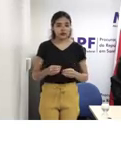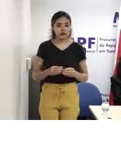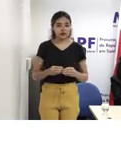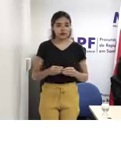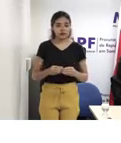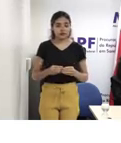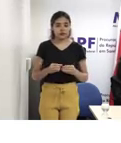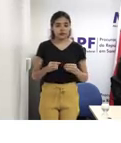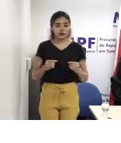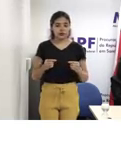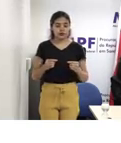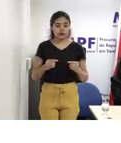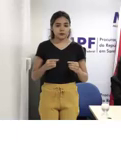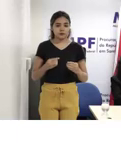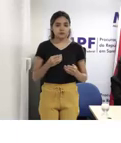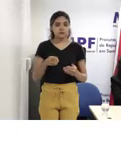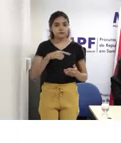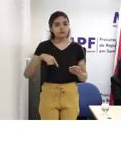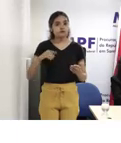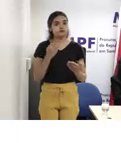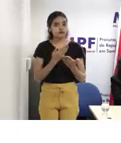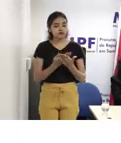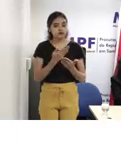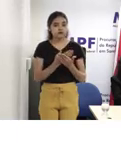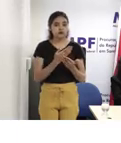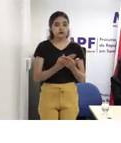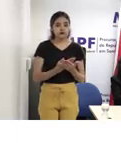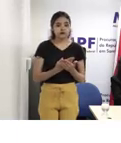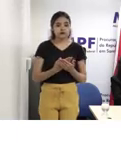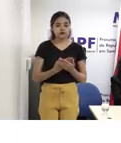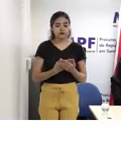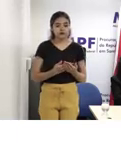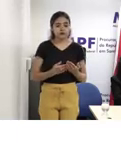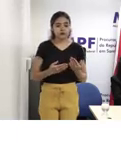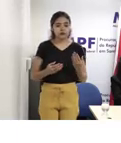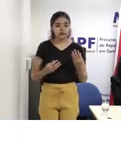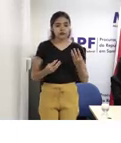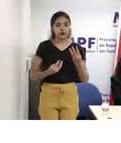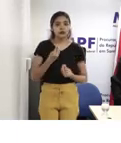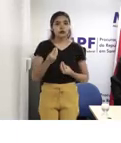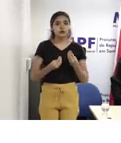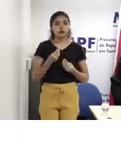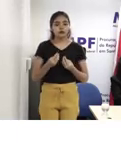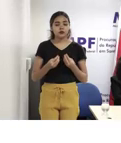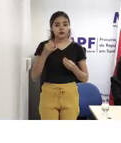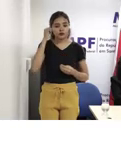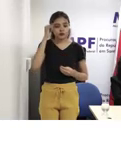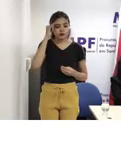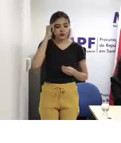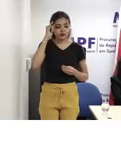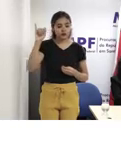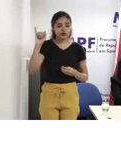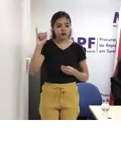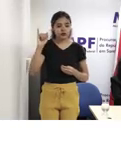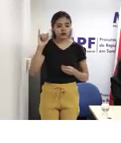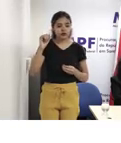termos uma uma atuação mais completa no no Ministério Público Federal que não acabe só na apuração criminosa como professora Lan bem